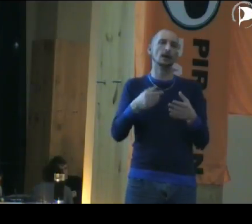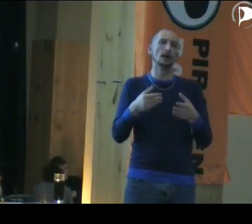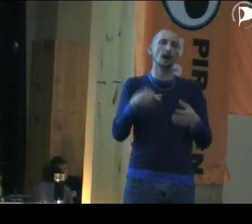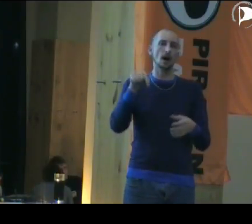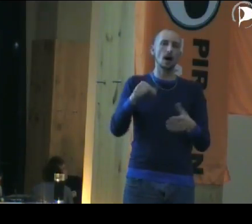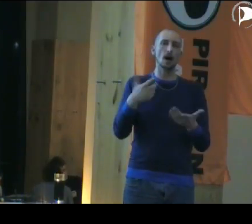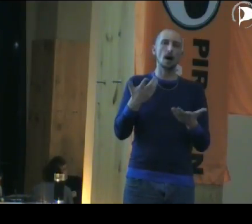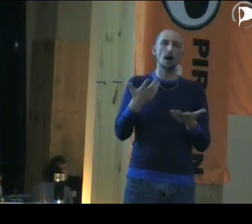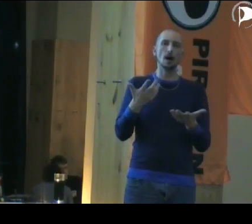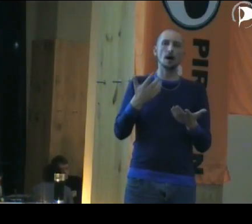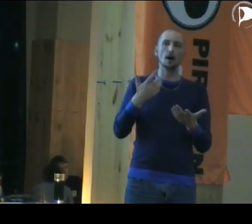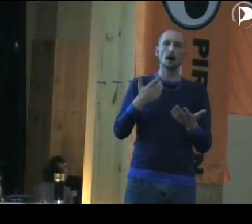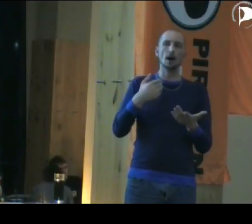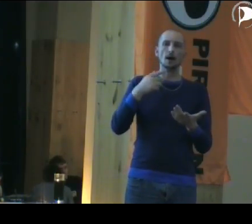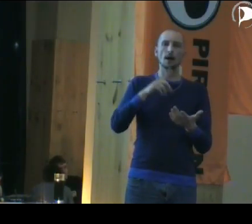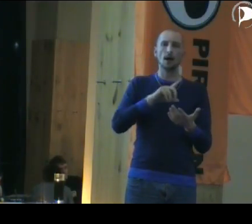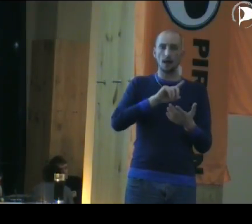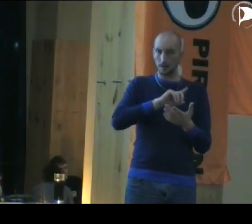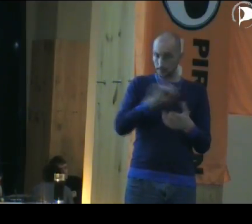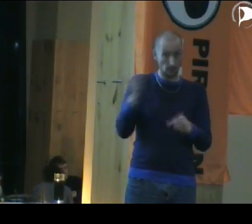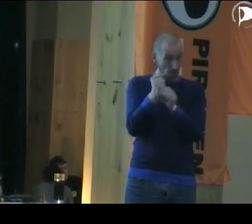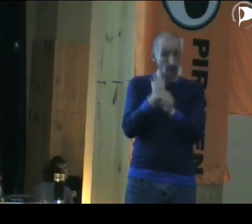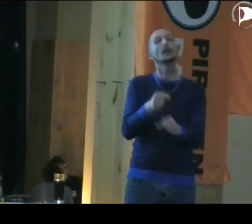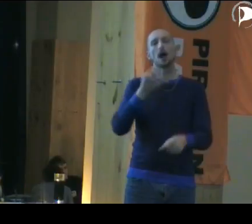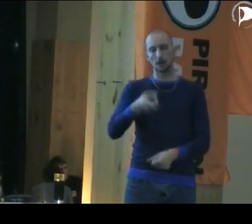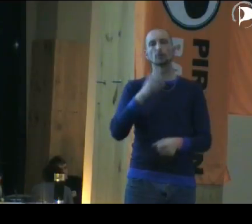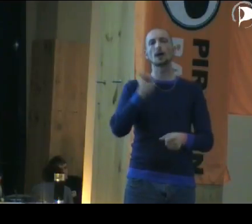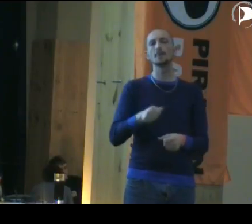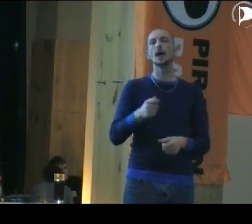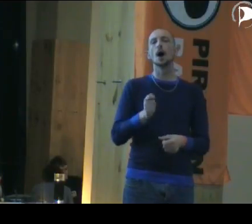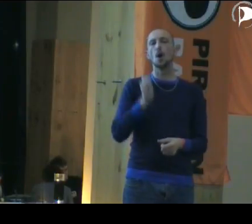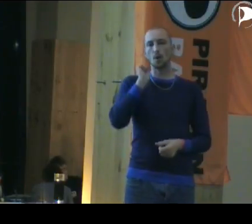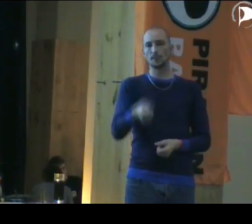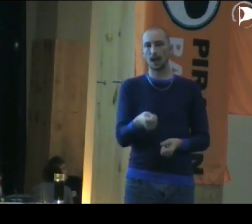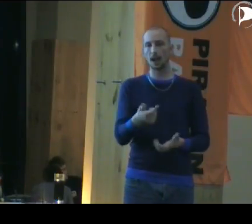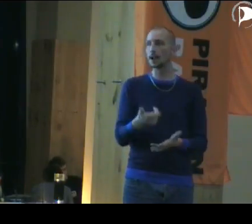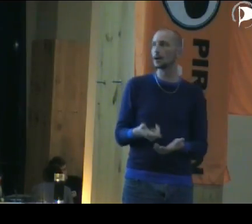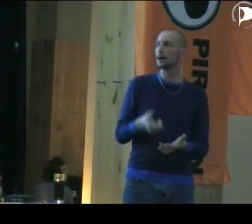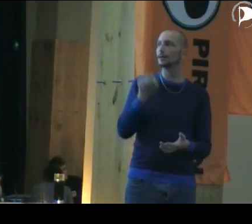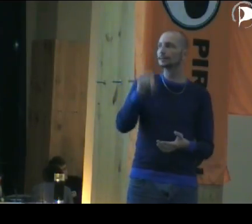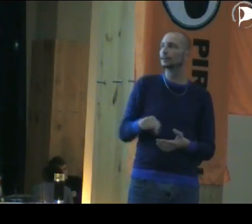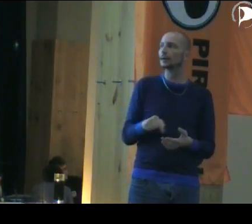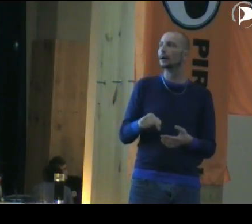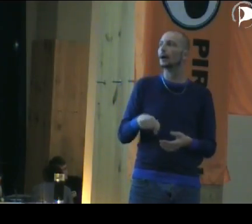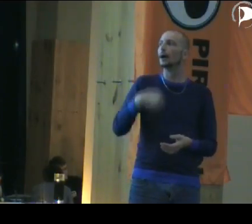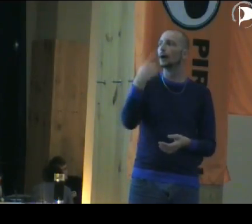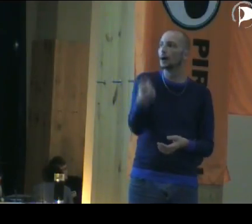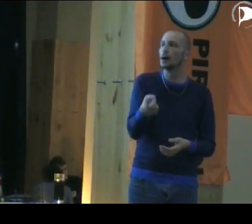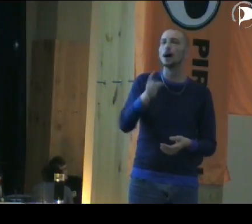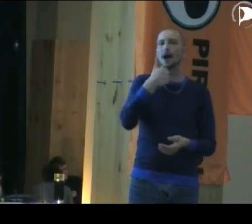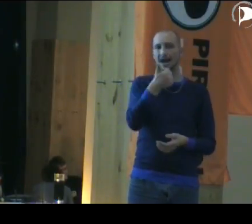dies sogar vorstellen dass es noch zu bemerken es gab eine anfrage